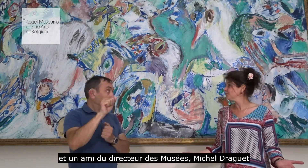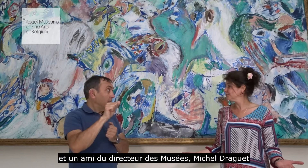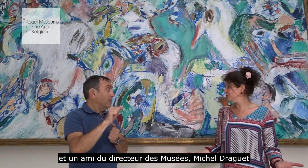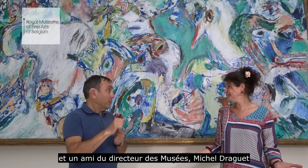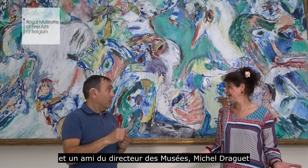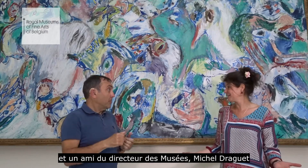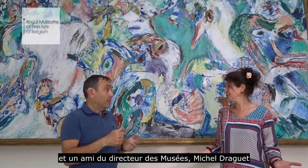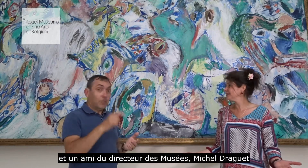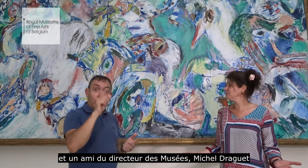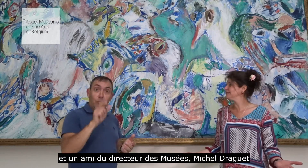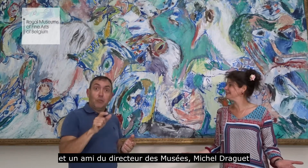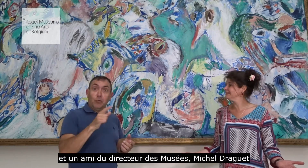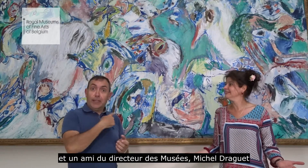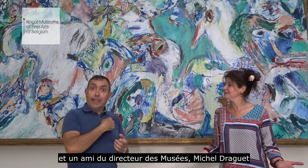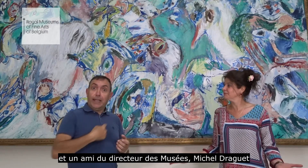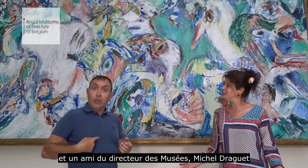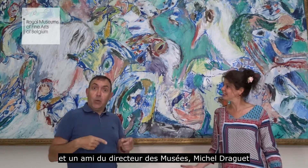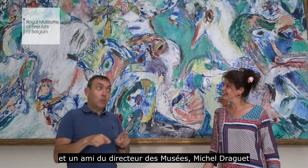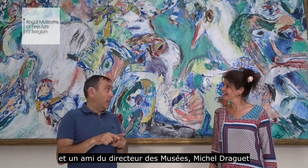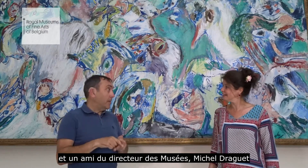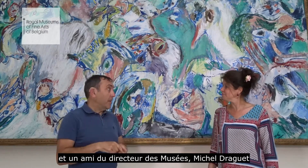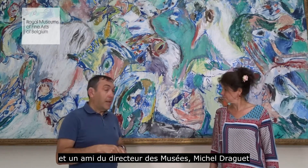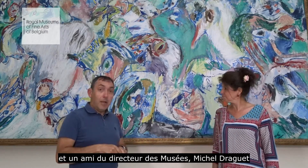du directeur des musées, Michel Draguet.